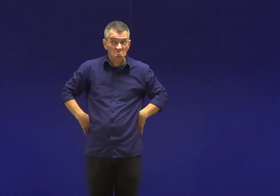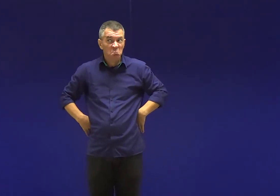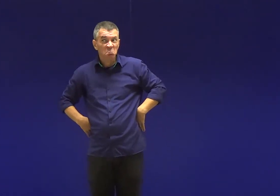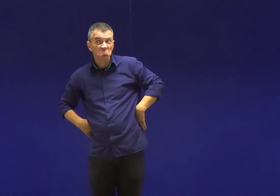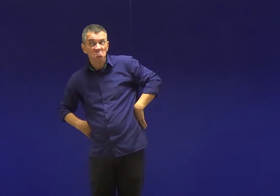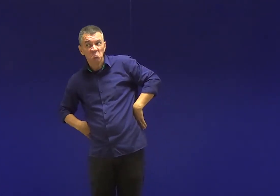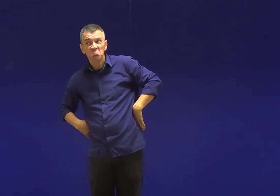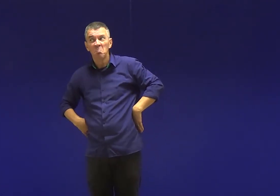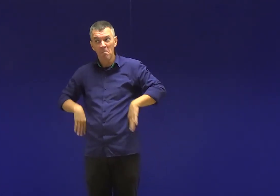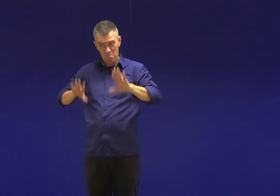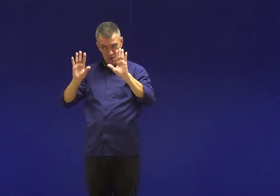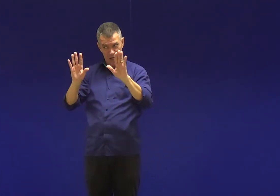E aí?